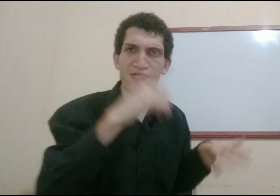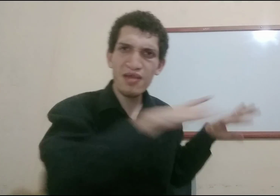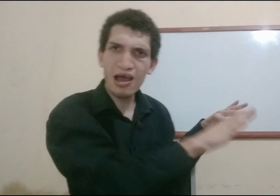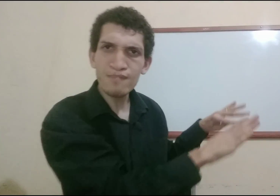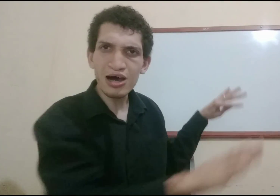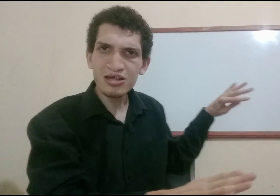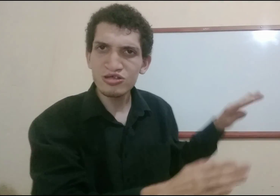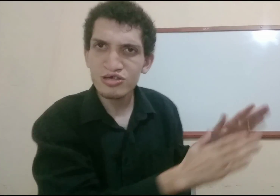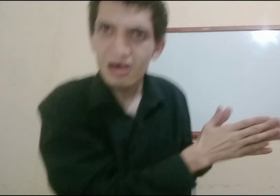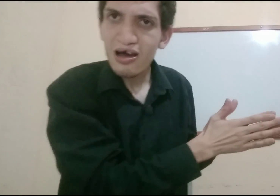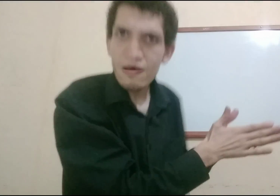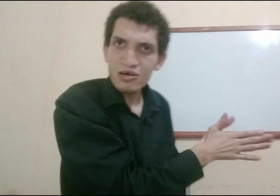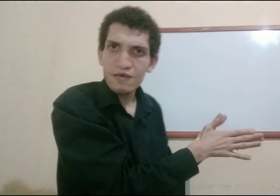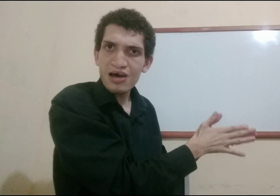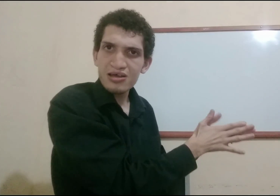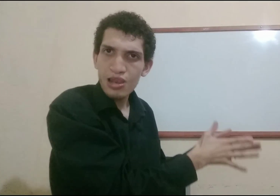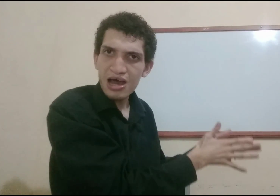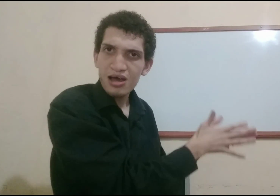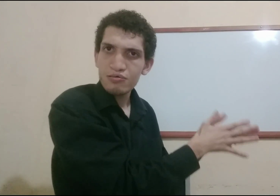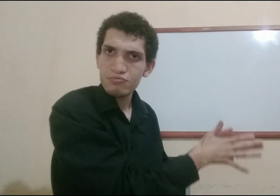tem a parede, aí você faz lá